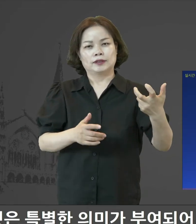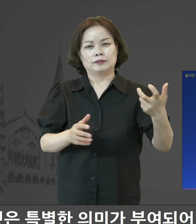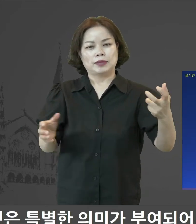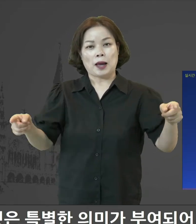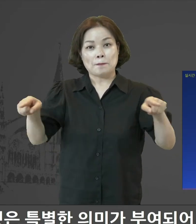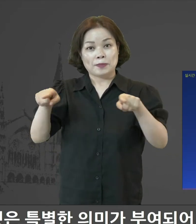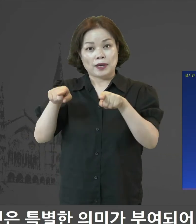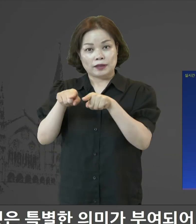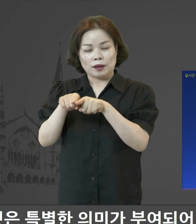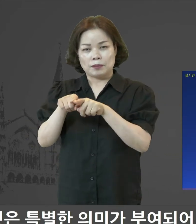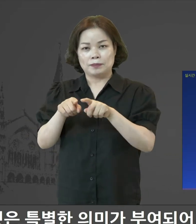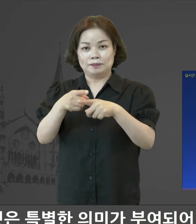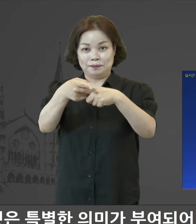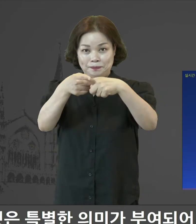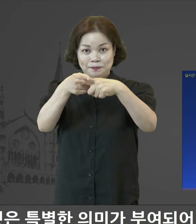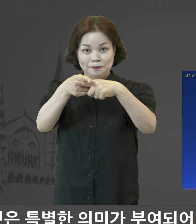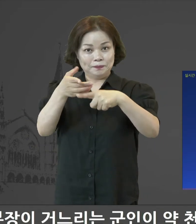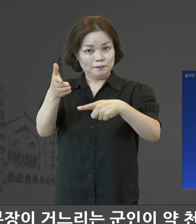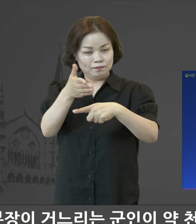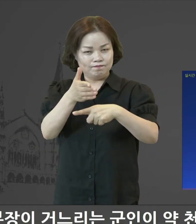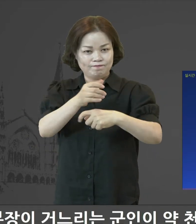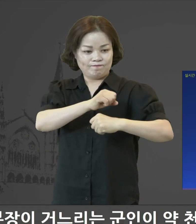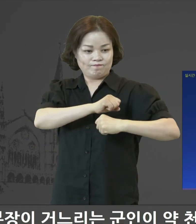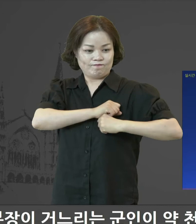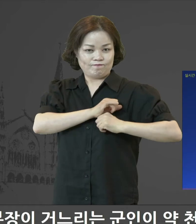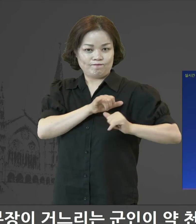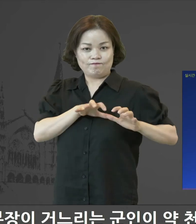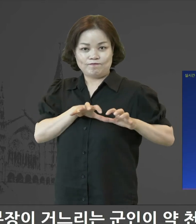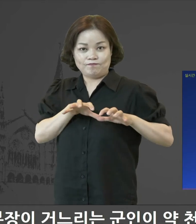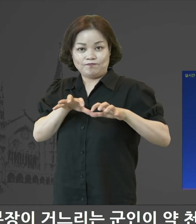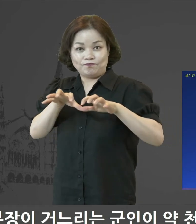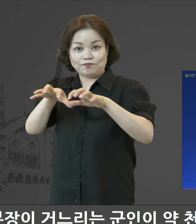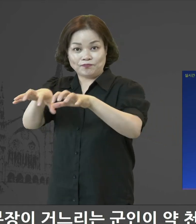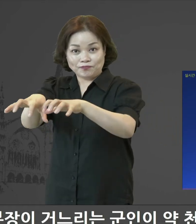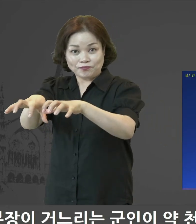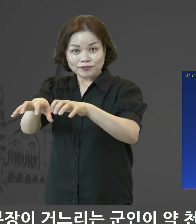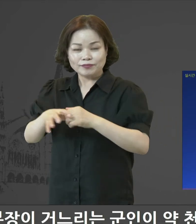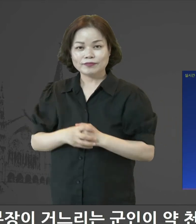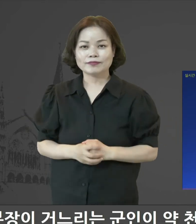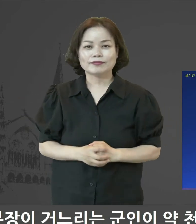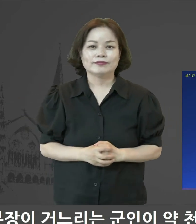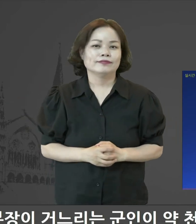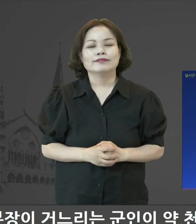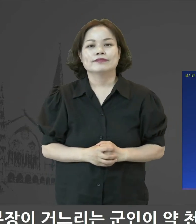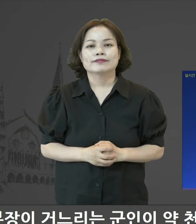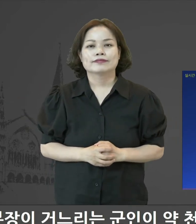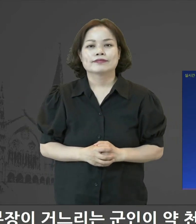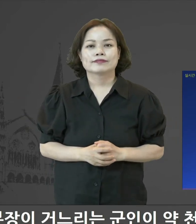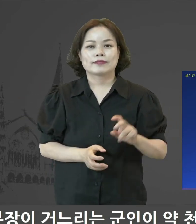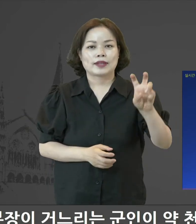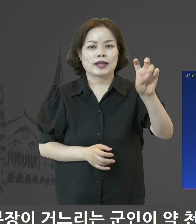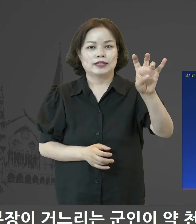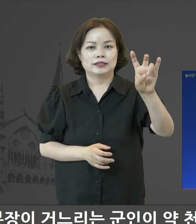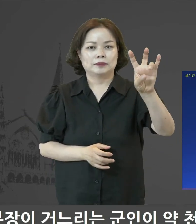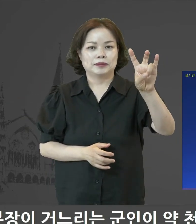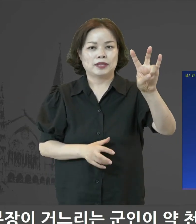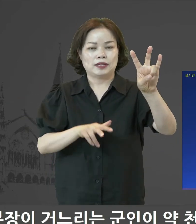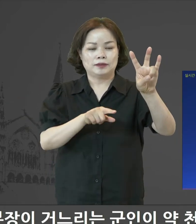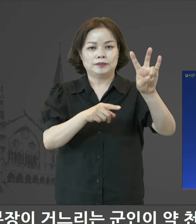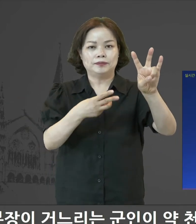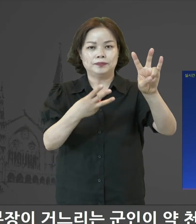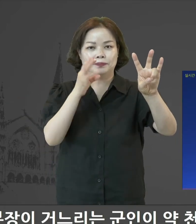겁니다. 이게 이제 엄청난 일을 한 거죠. 그 다음에 24절을